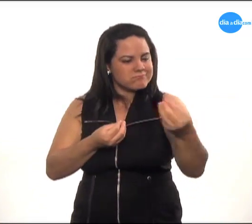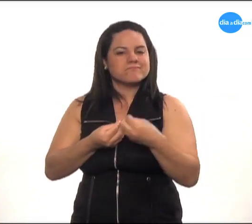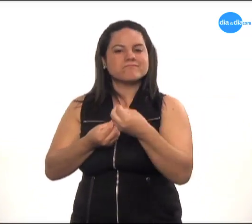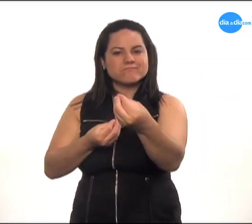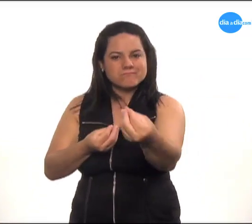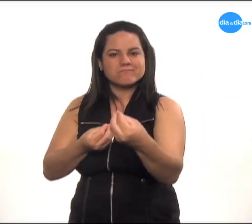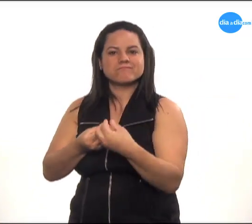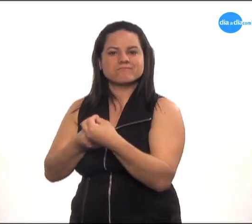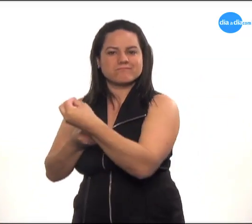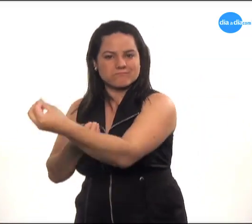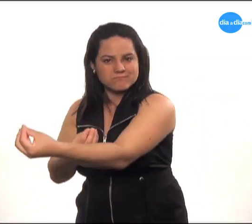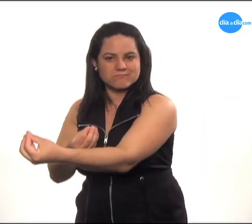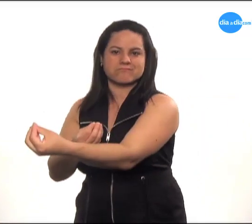Deus nos dá é para acumular.